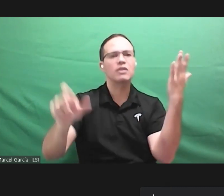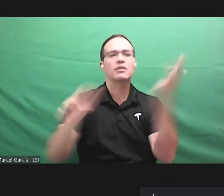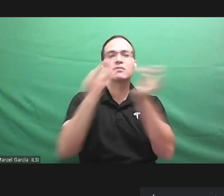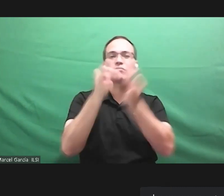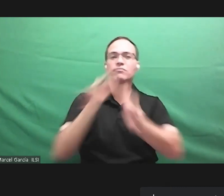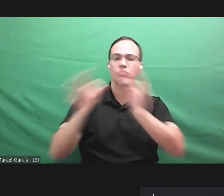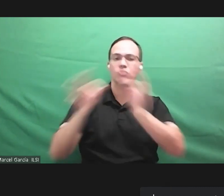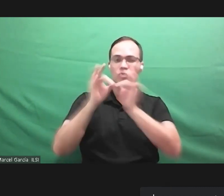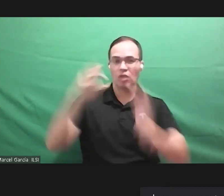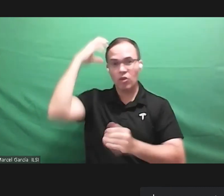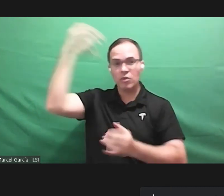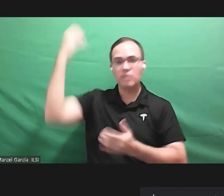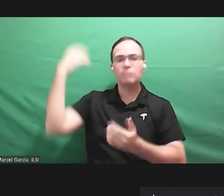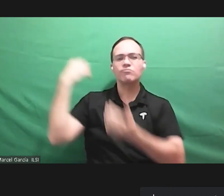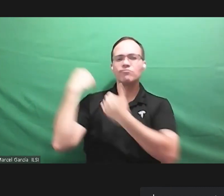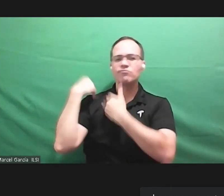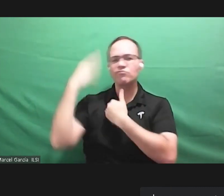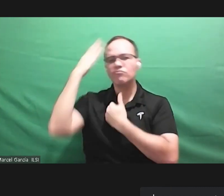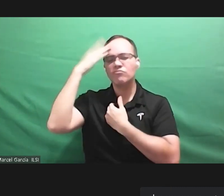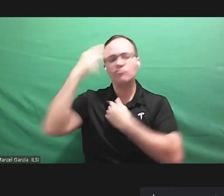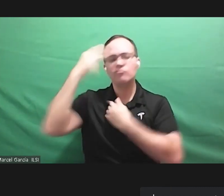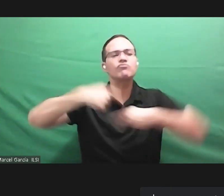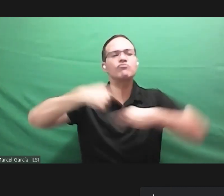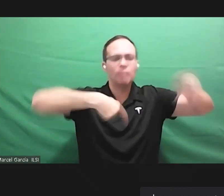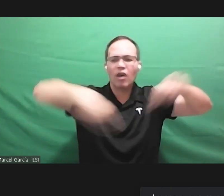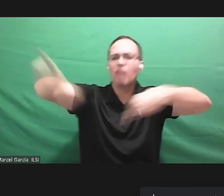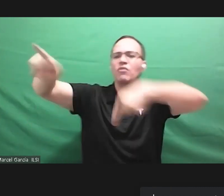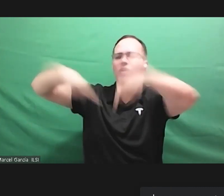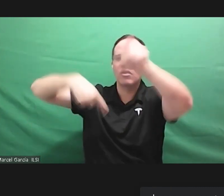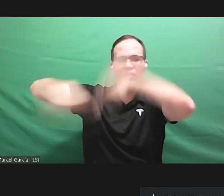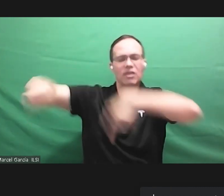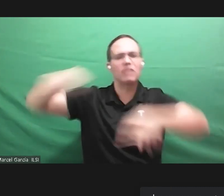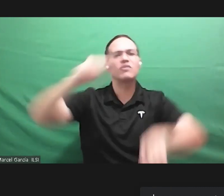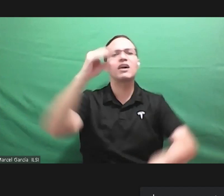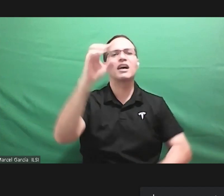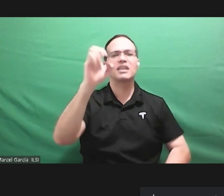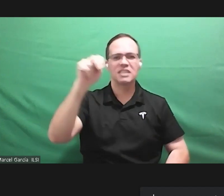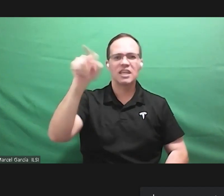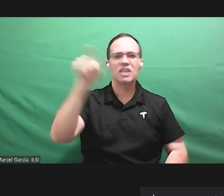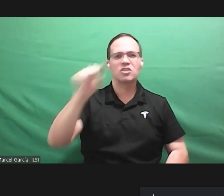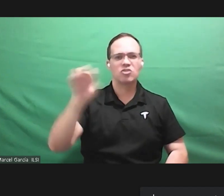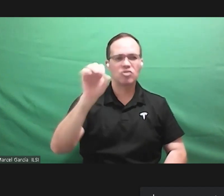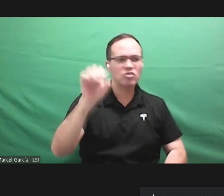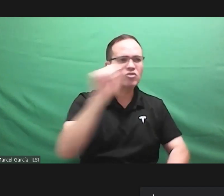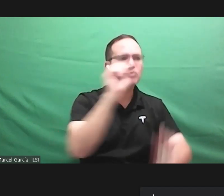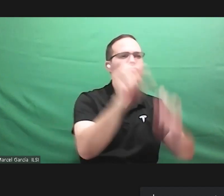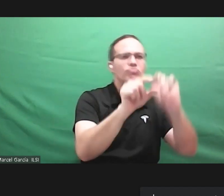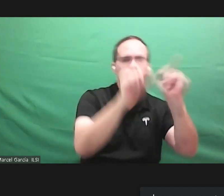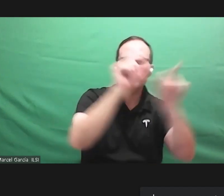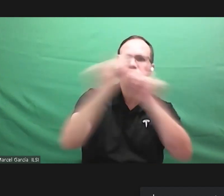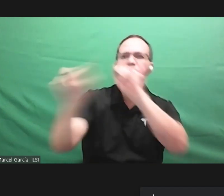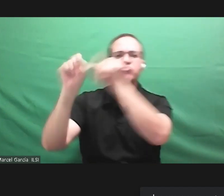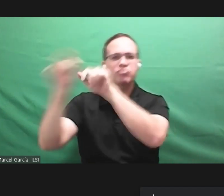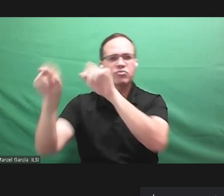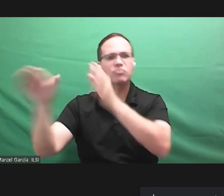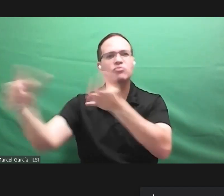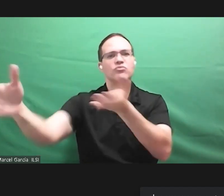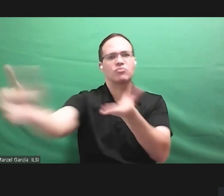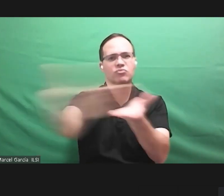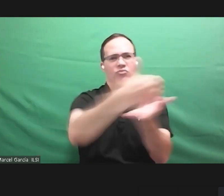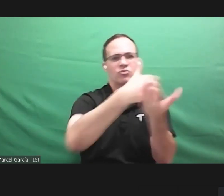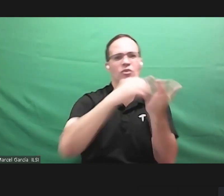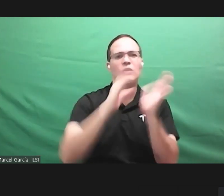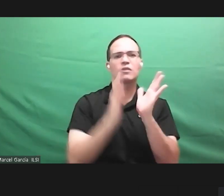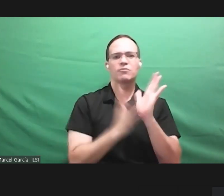en todas las esferas municipales, estatales y federales también acá en Brasil. Y eso puso unos ejemplos